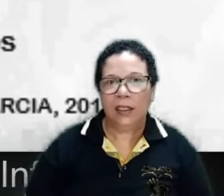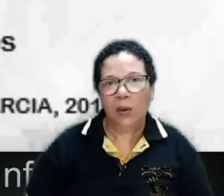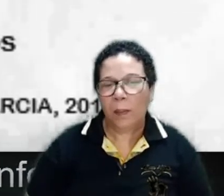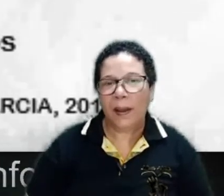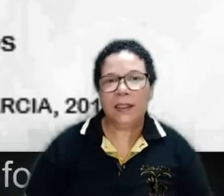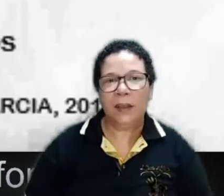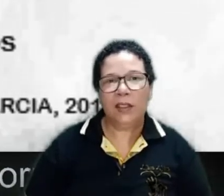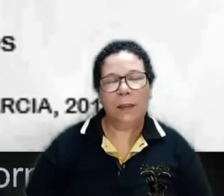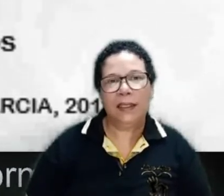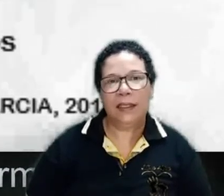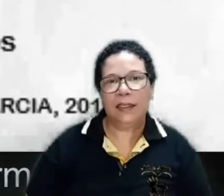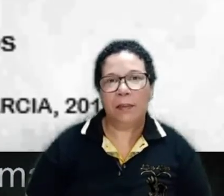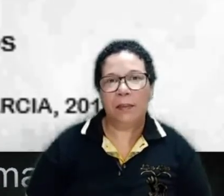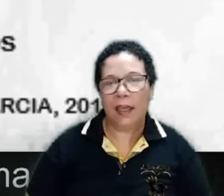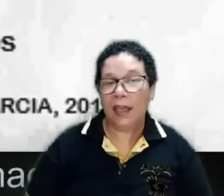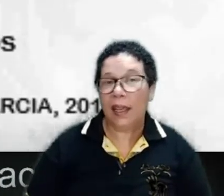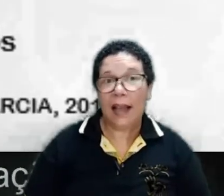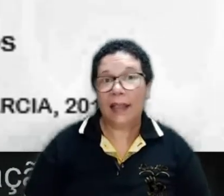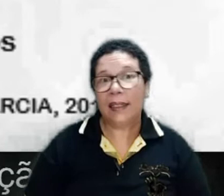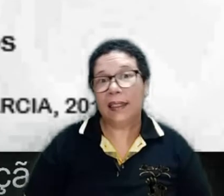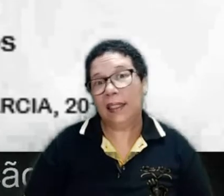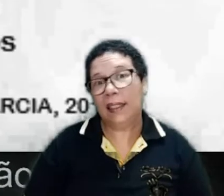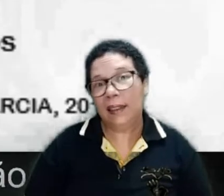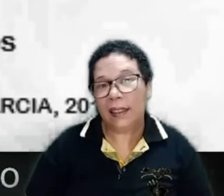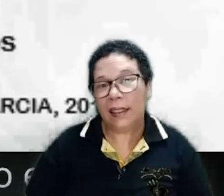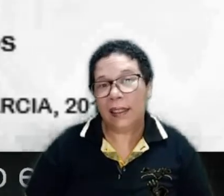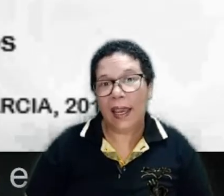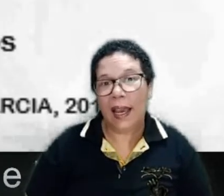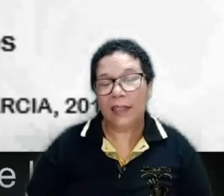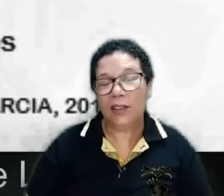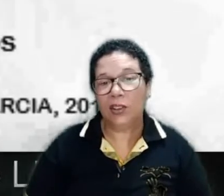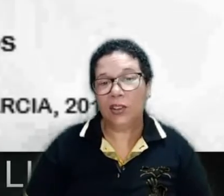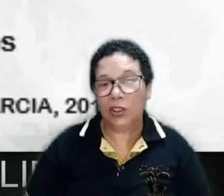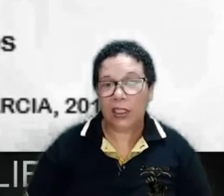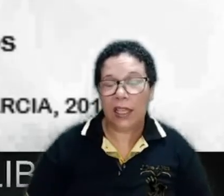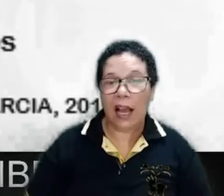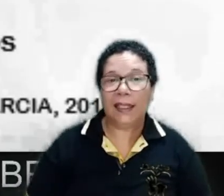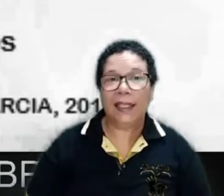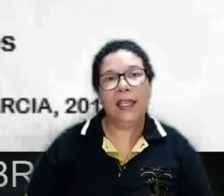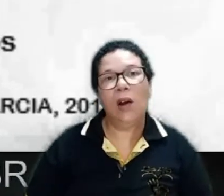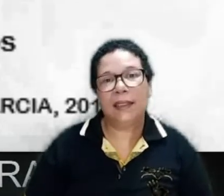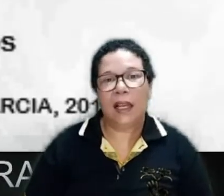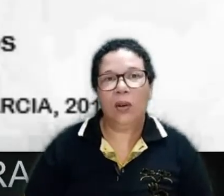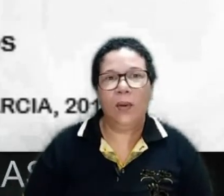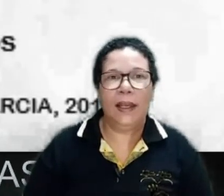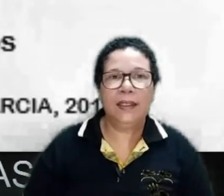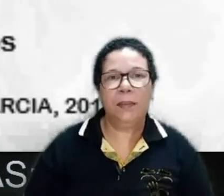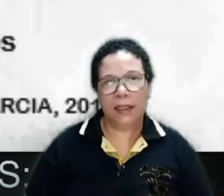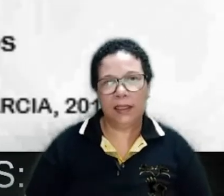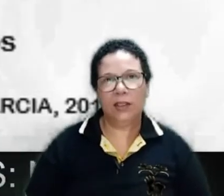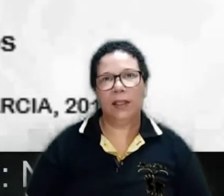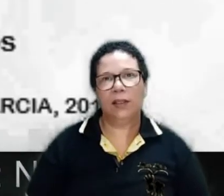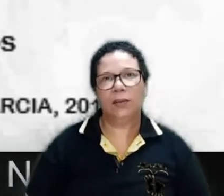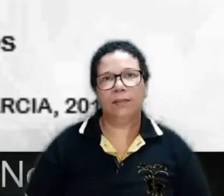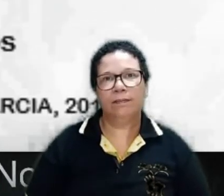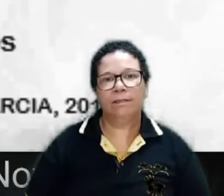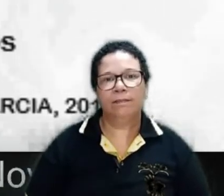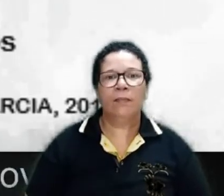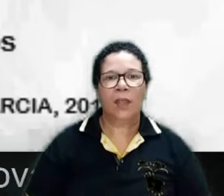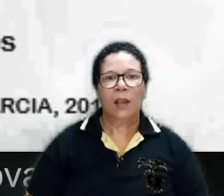Então, para se planejar, precisa saber a quem quer atingir, a quem quer alcançar com esse